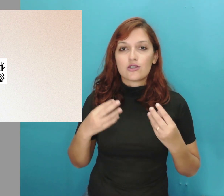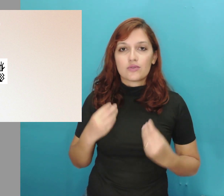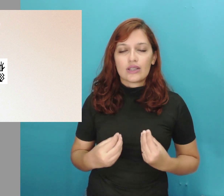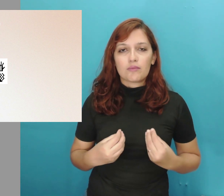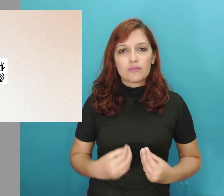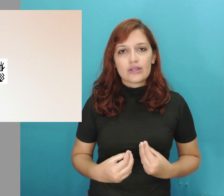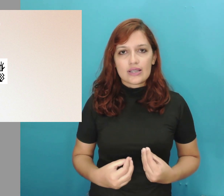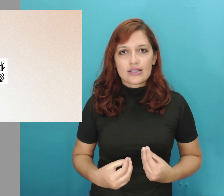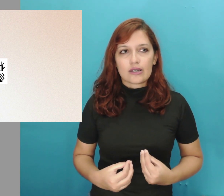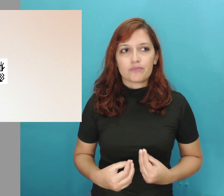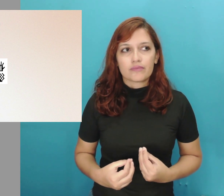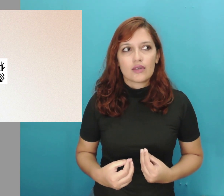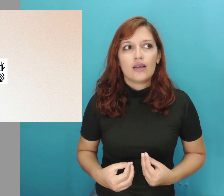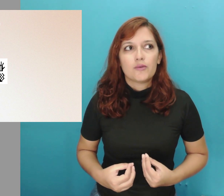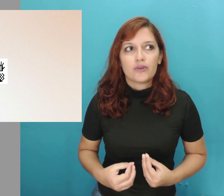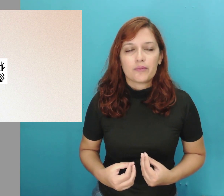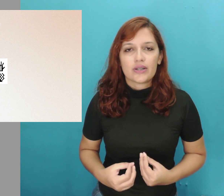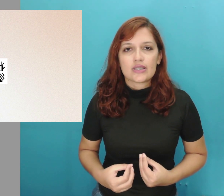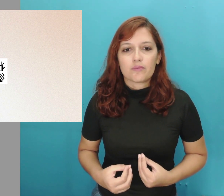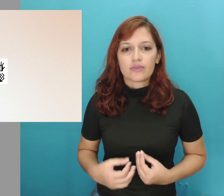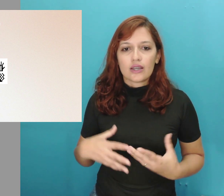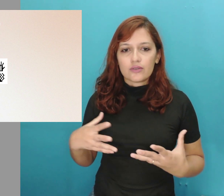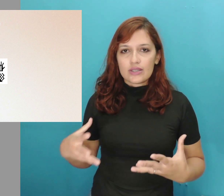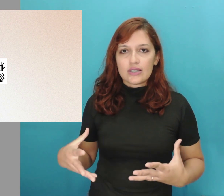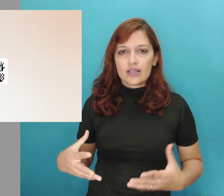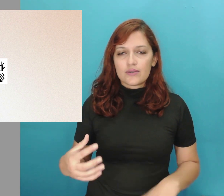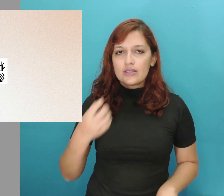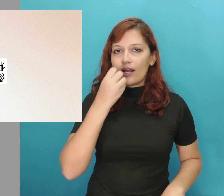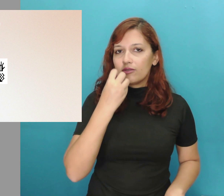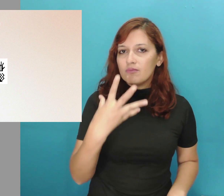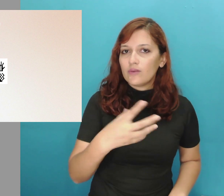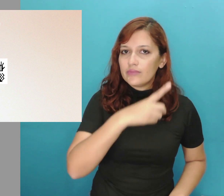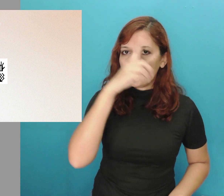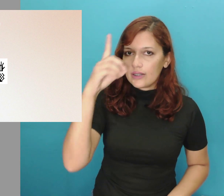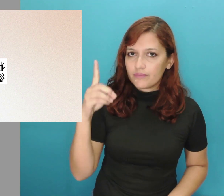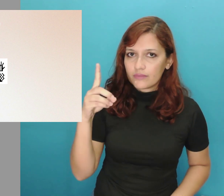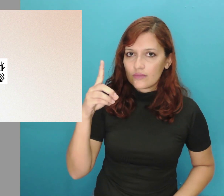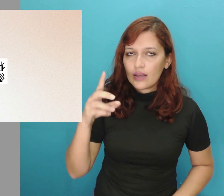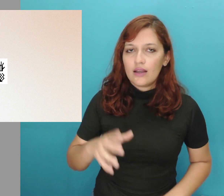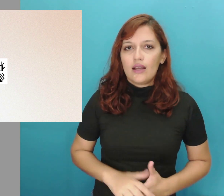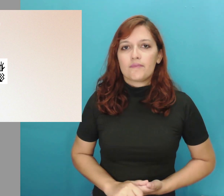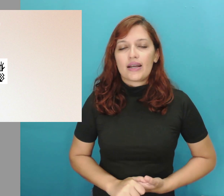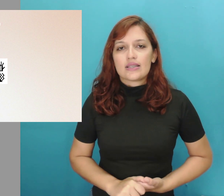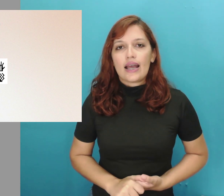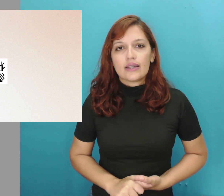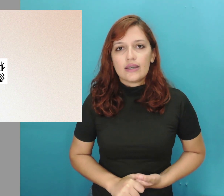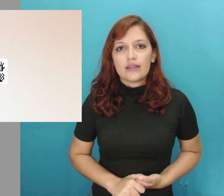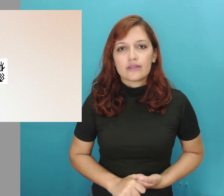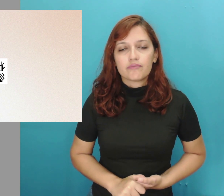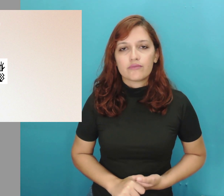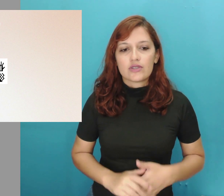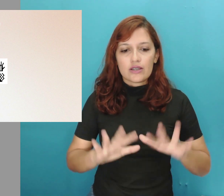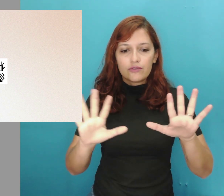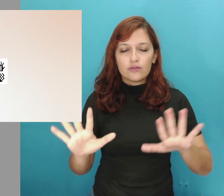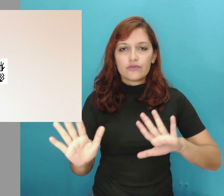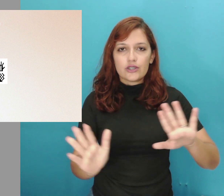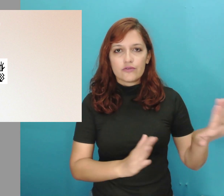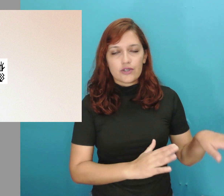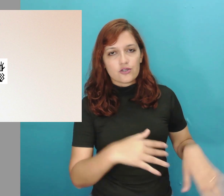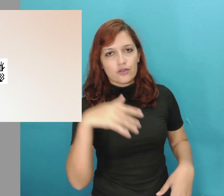na memorização. Porque, por exemplo, eu te ensinei o sinal de bom dia. Mas aí, você viu o vídeo, fechou, foi